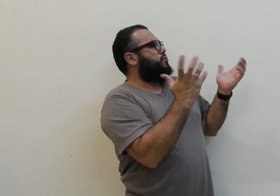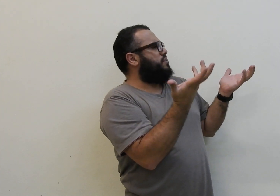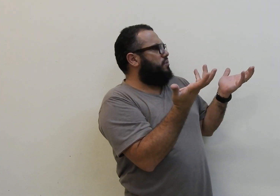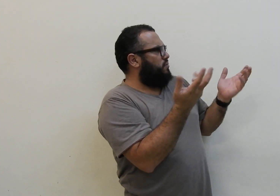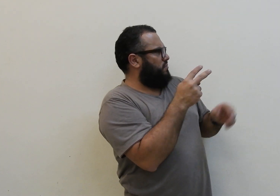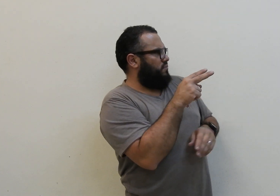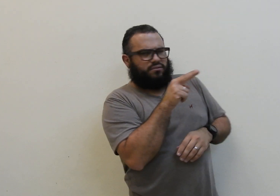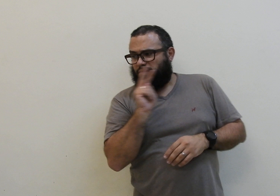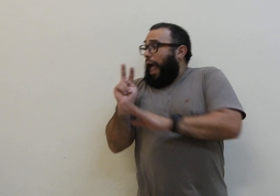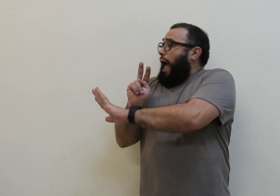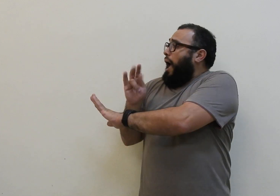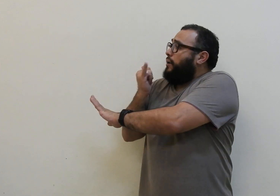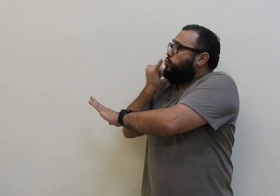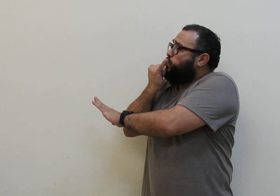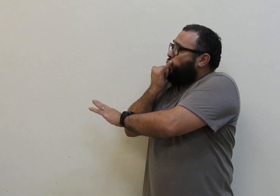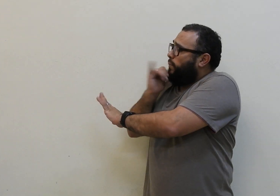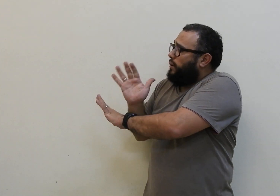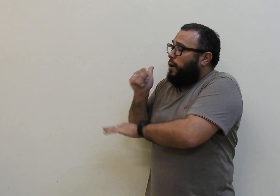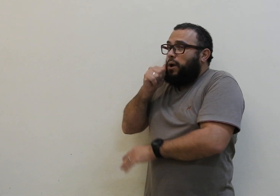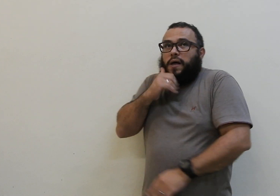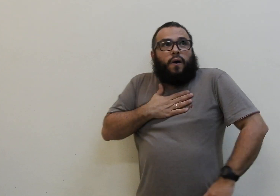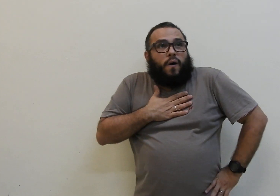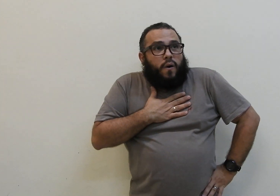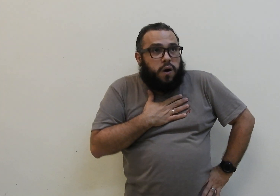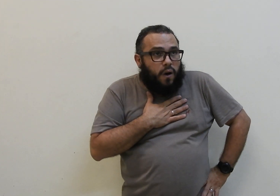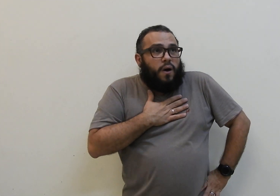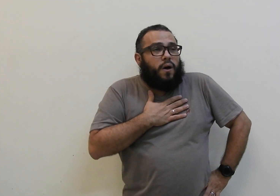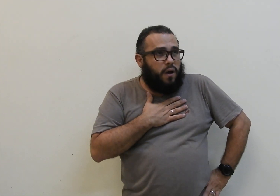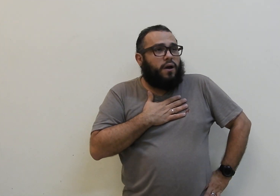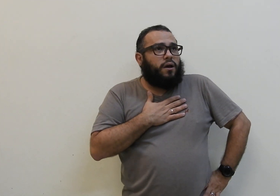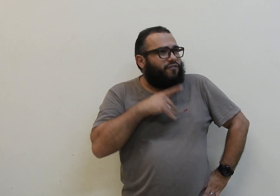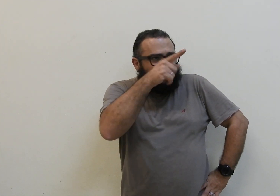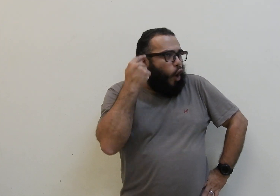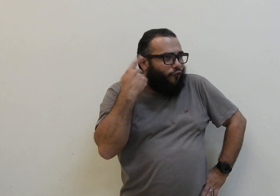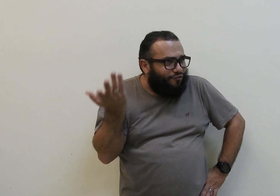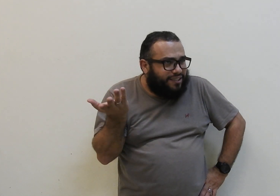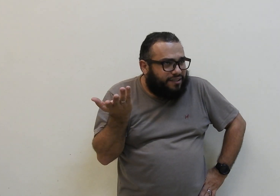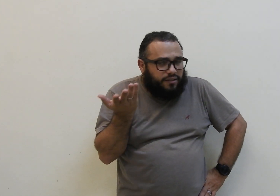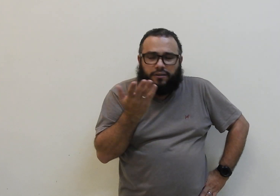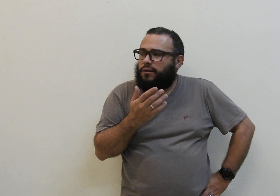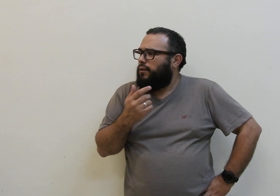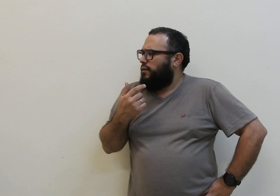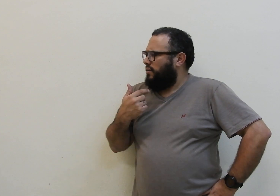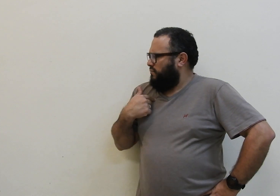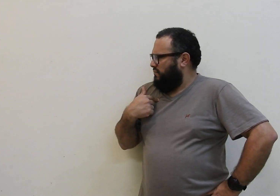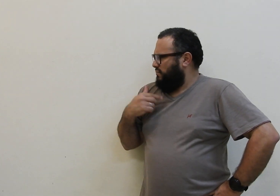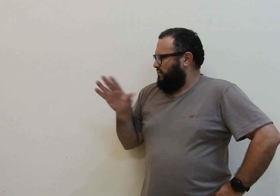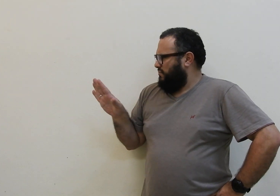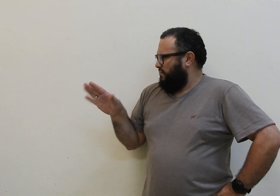ela percebeu que tinha alguma coisa acontecendo. Se virou. A senhora já estava ofegante e disse, tu não ouve? E